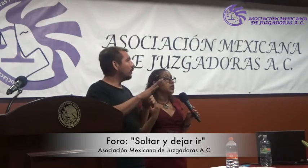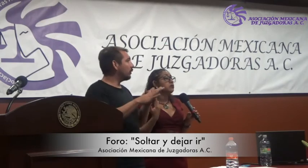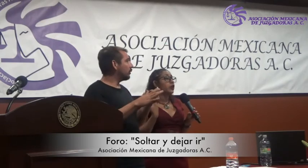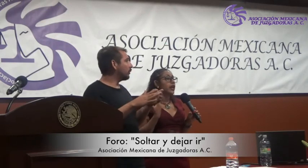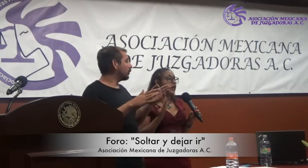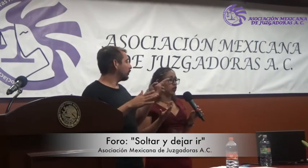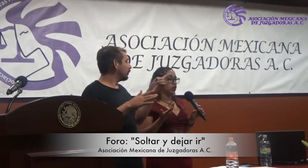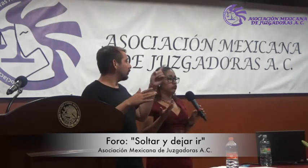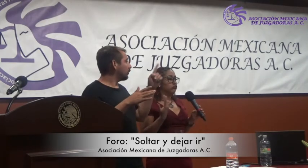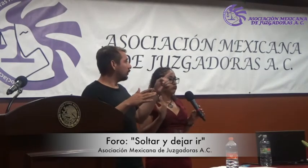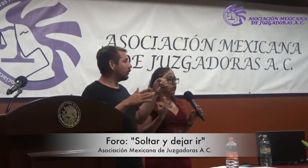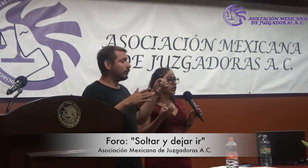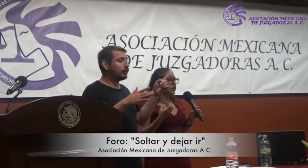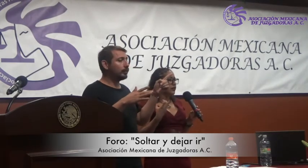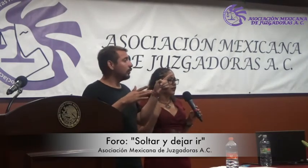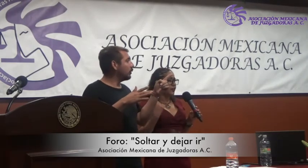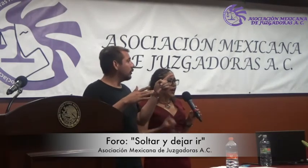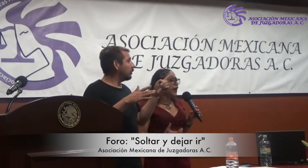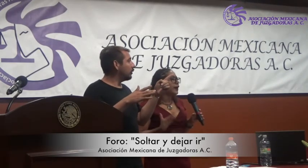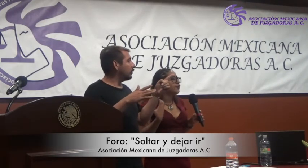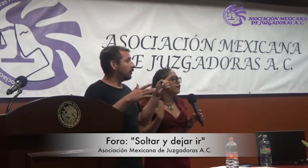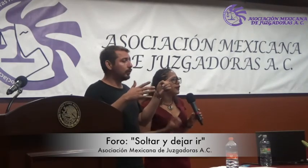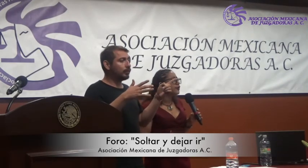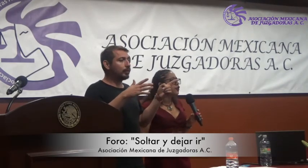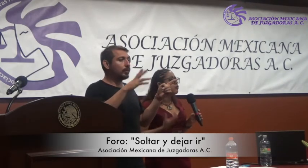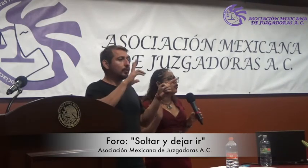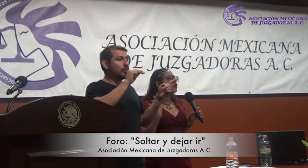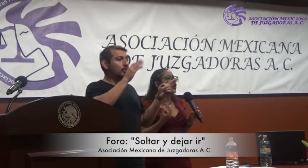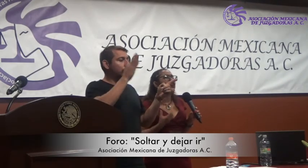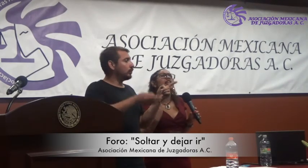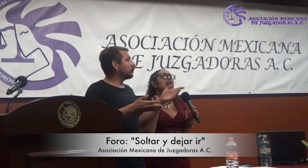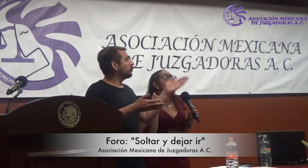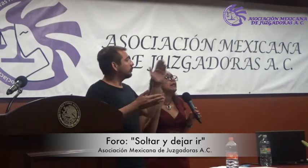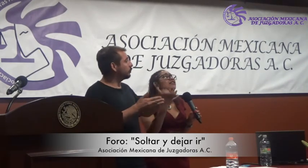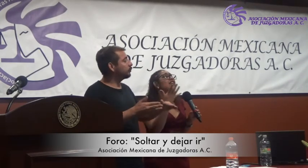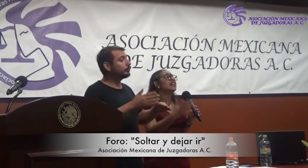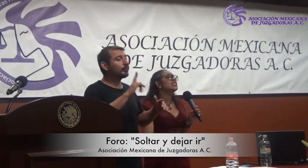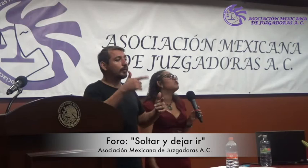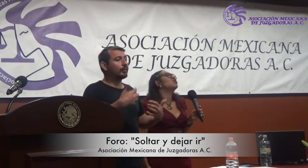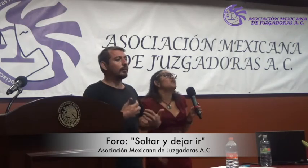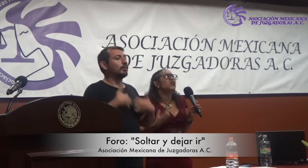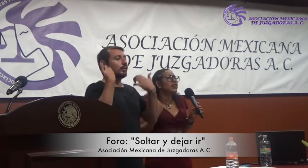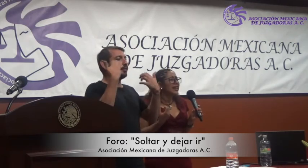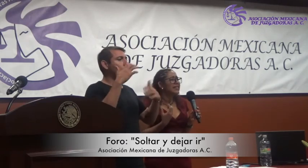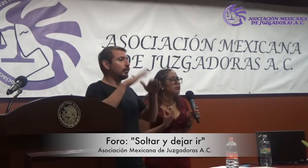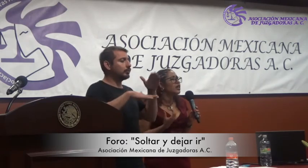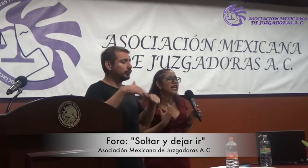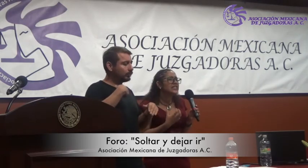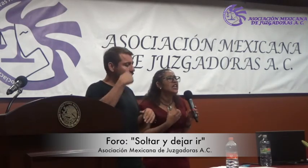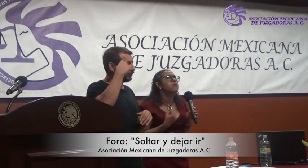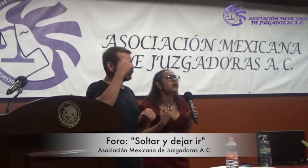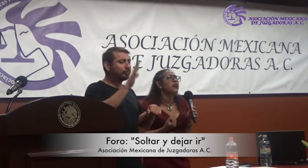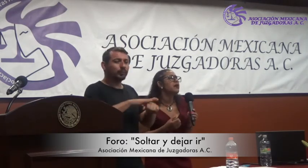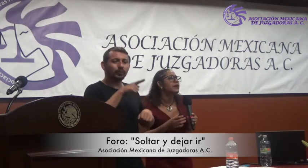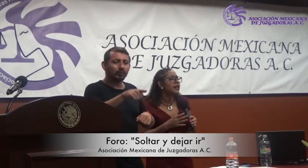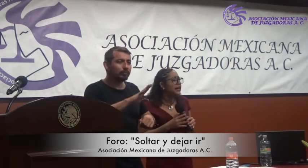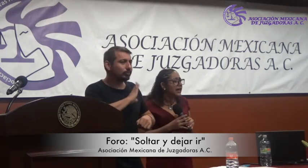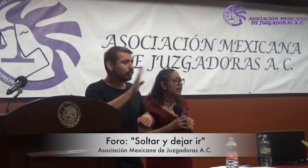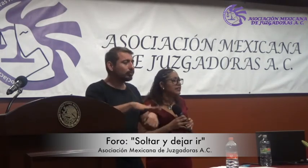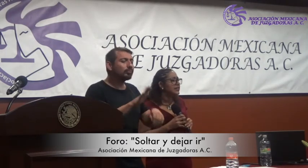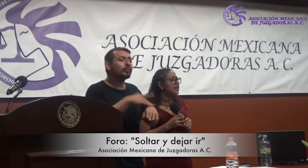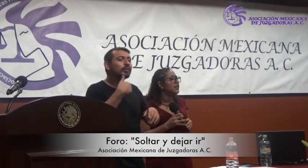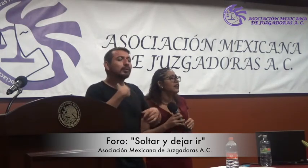Pasamos después por el enojo y coraje contra todo mundo y contra la persona que se murió. ¿Por qué te moriste? ¿Por qué